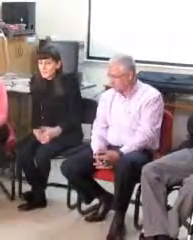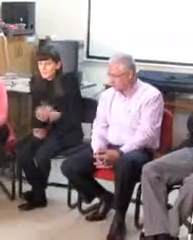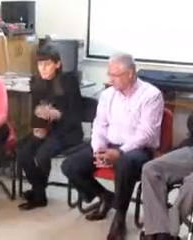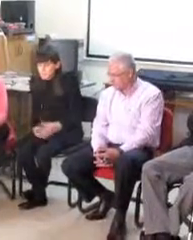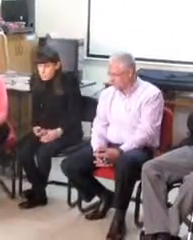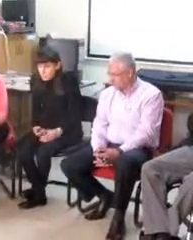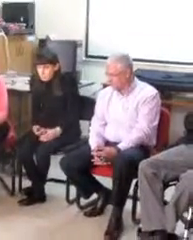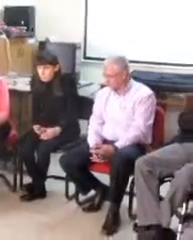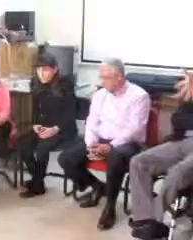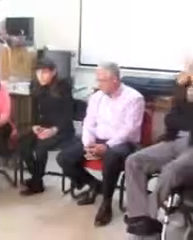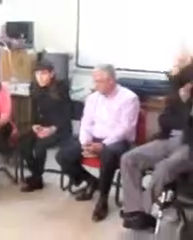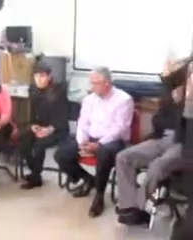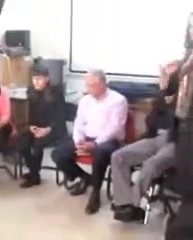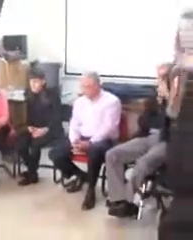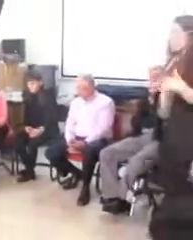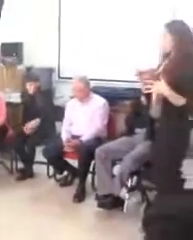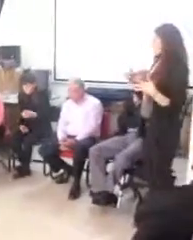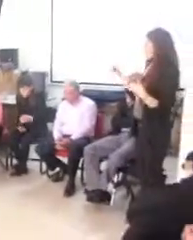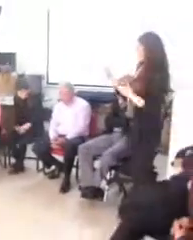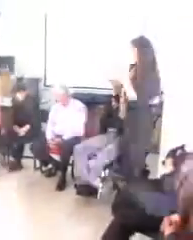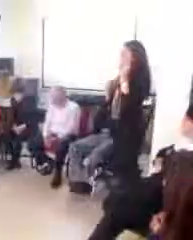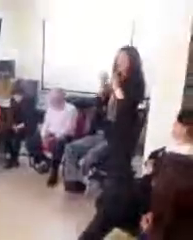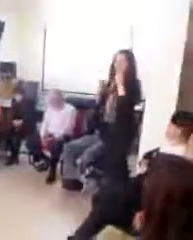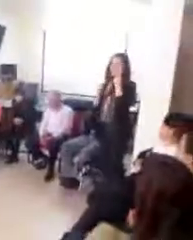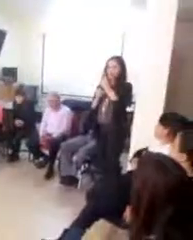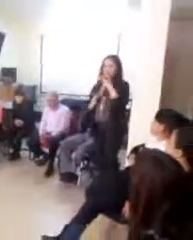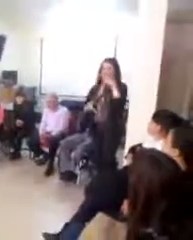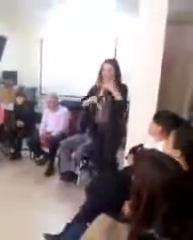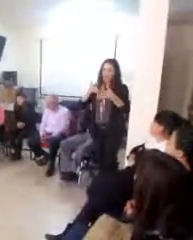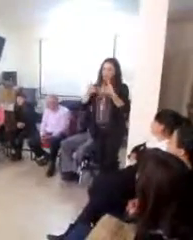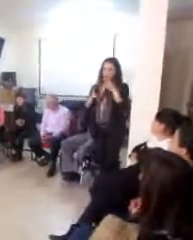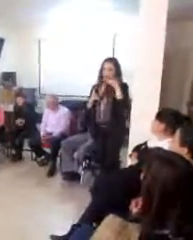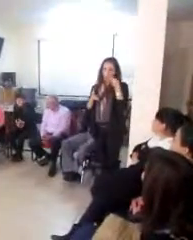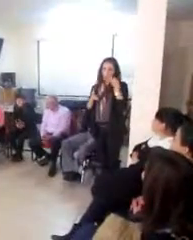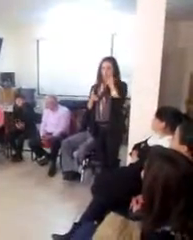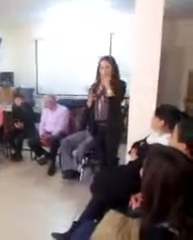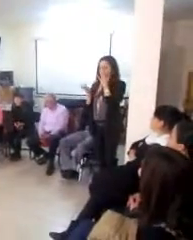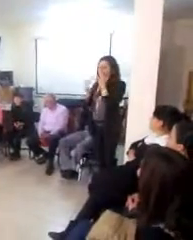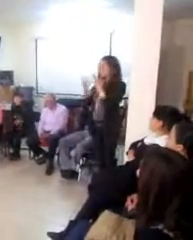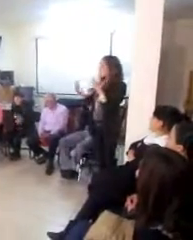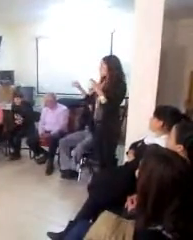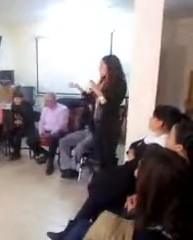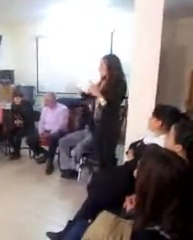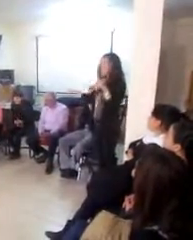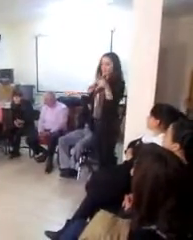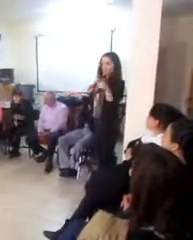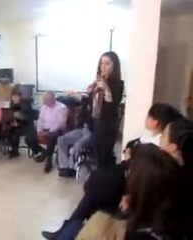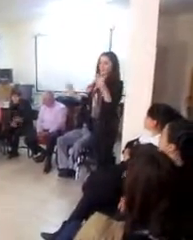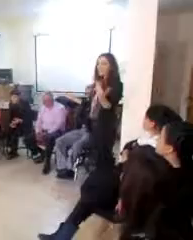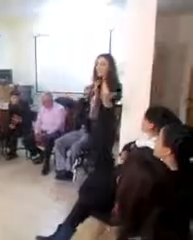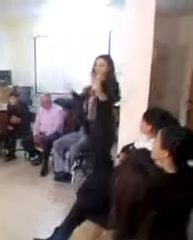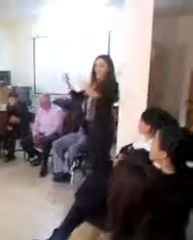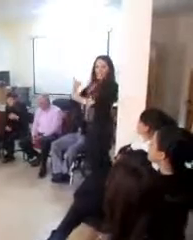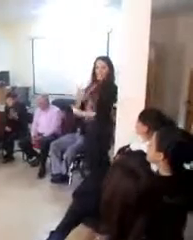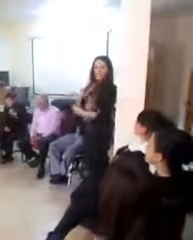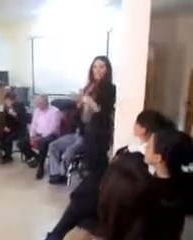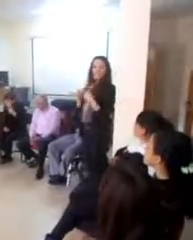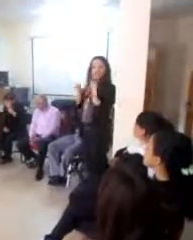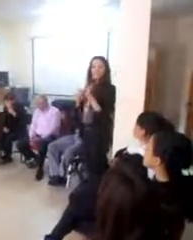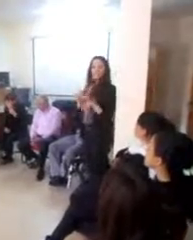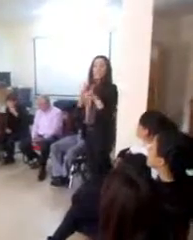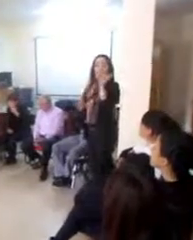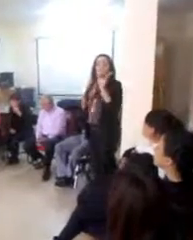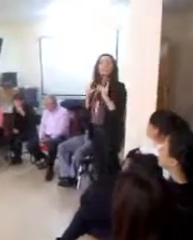انتم بتحكوا بس لغه اشارات، وانا كيف بشوف اللغه. فكنا احنا انا وانتم كثير ساعدنا بعض عشان نقدر نلاقي